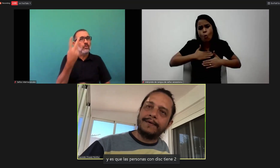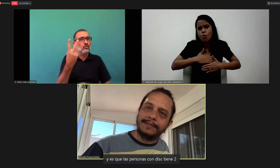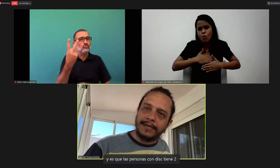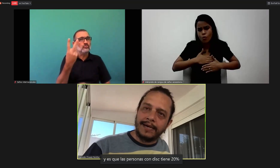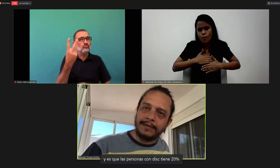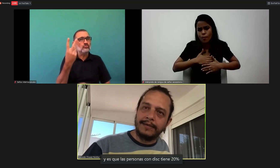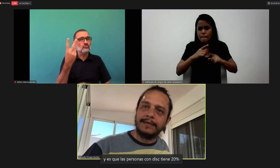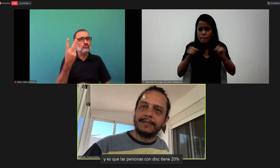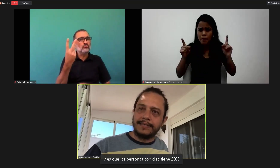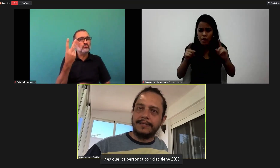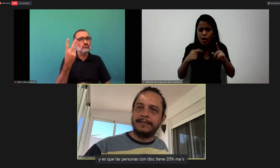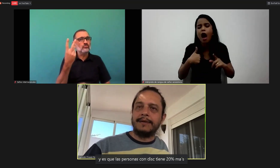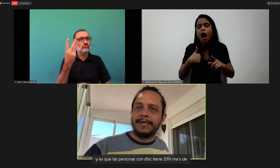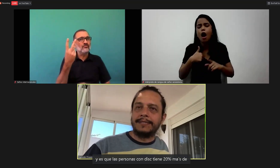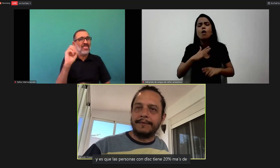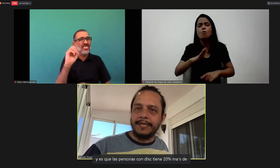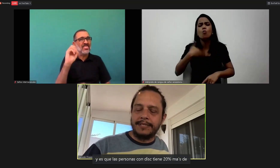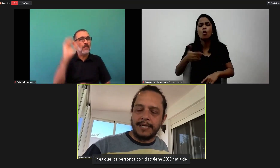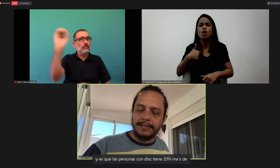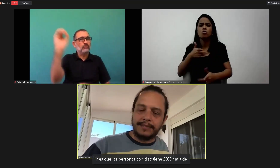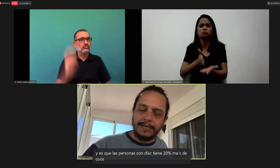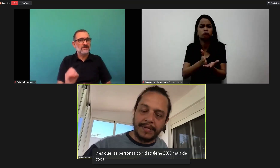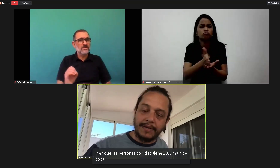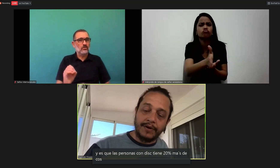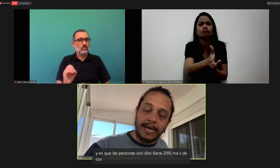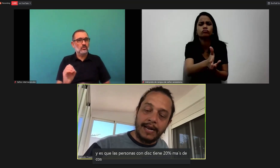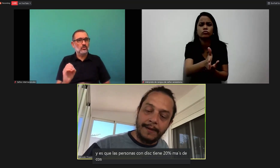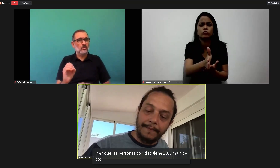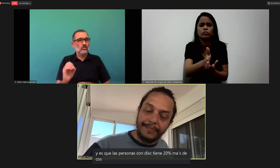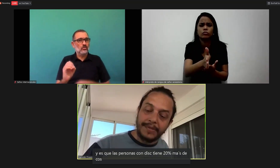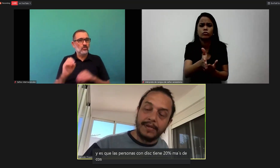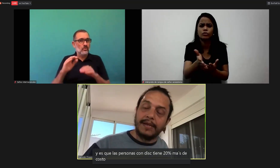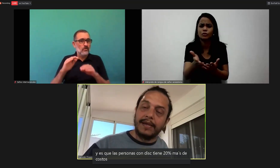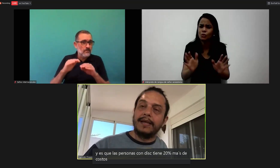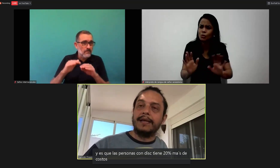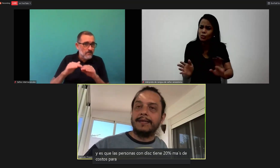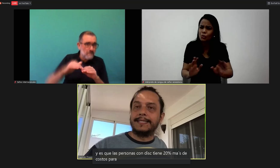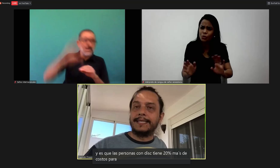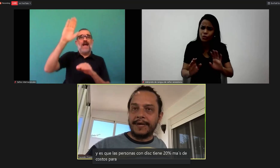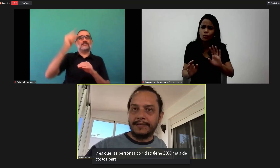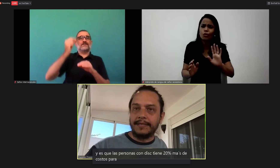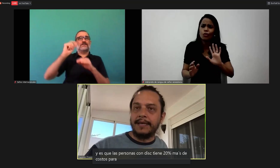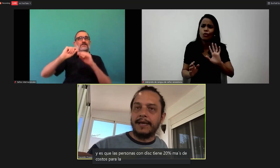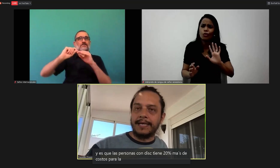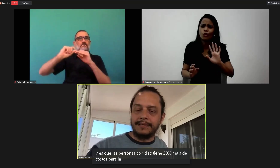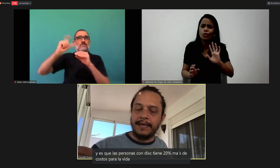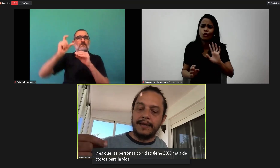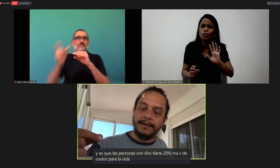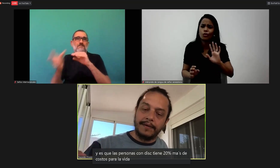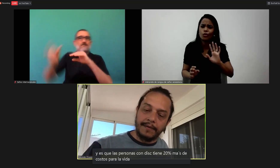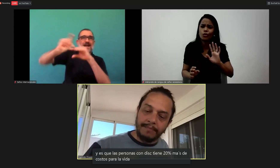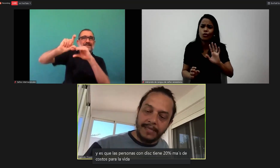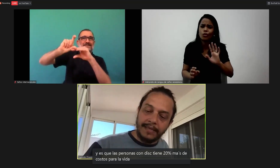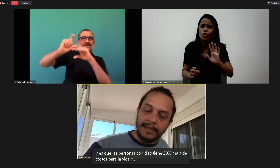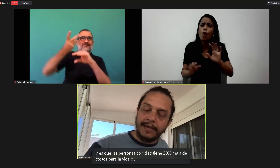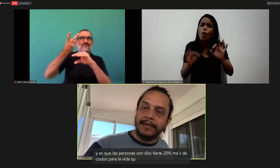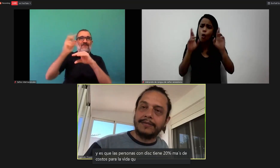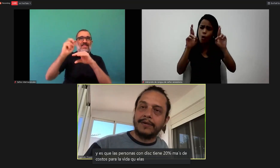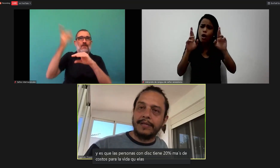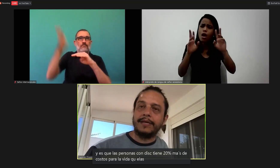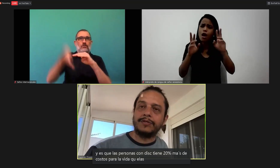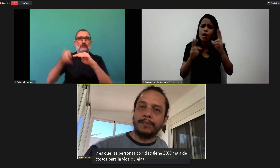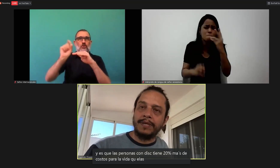puede avanzar sin salvar esta brecha también. Ojalá se avance hacia medidas